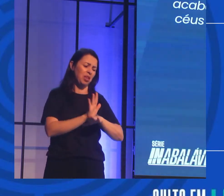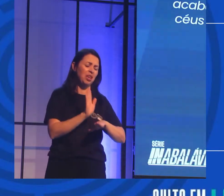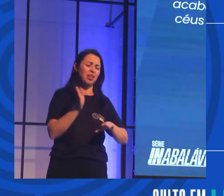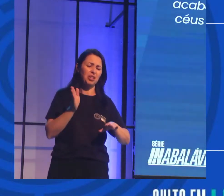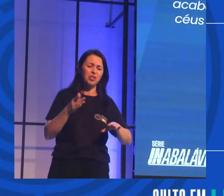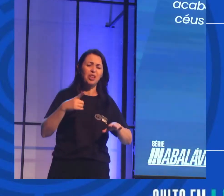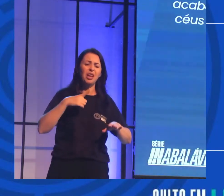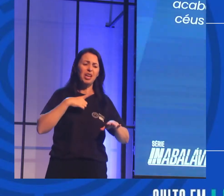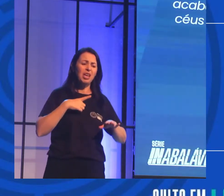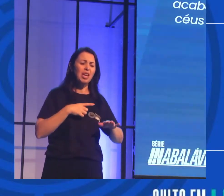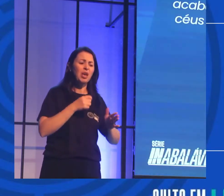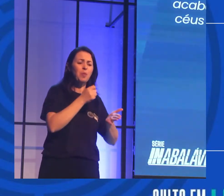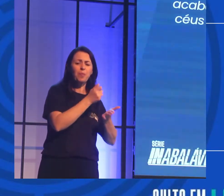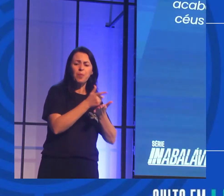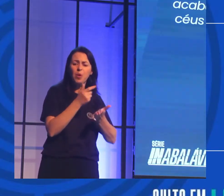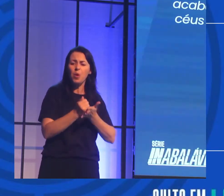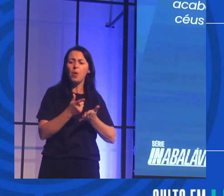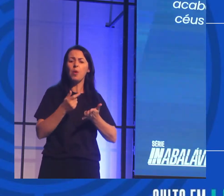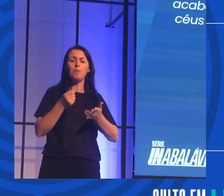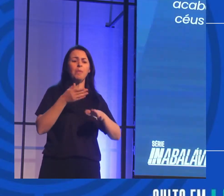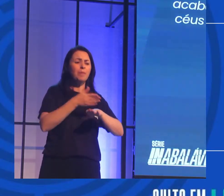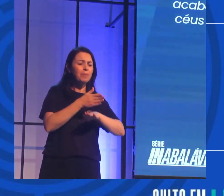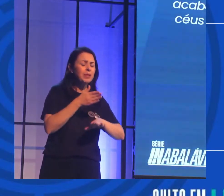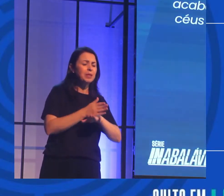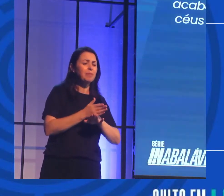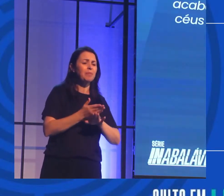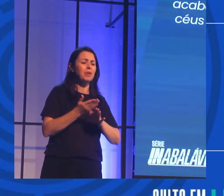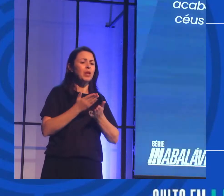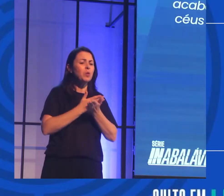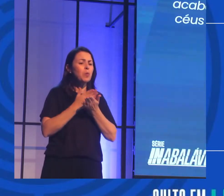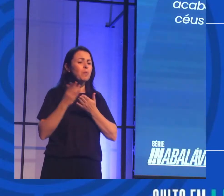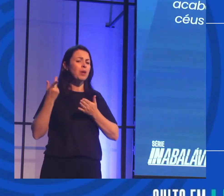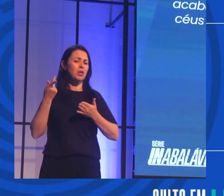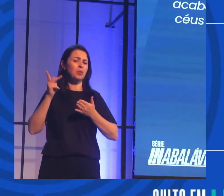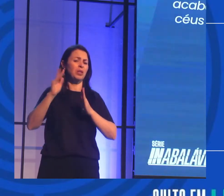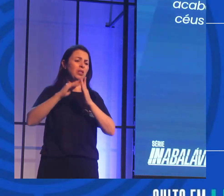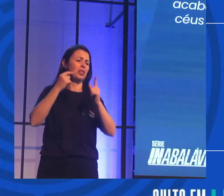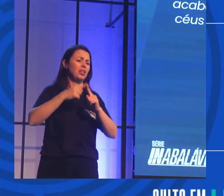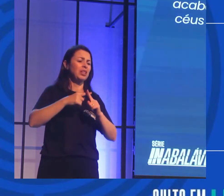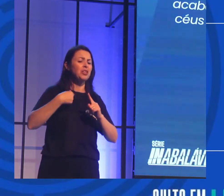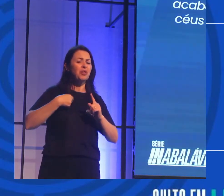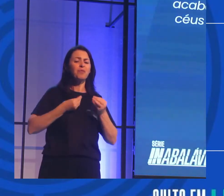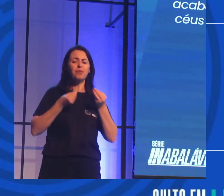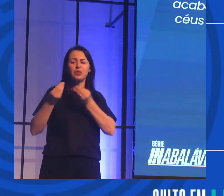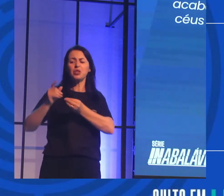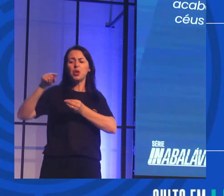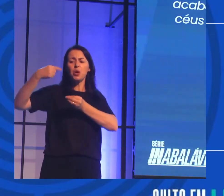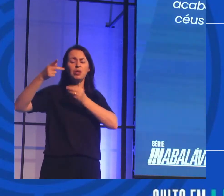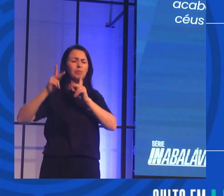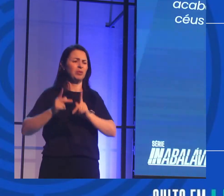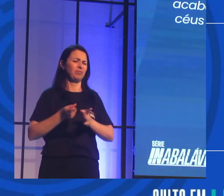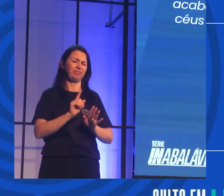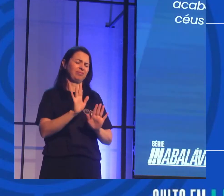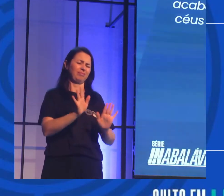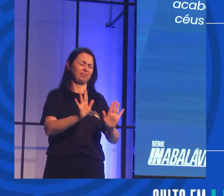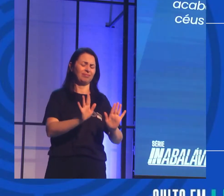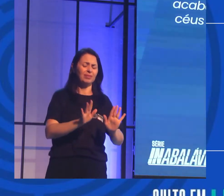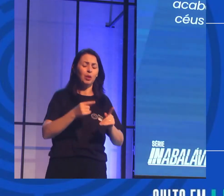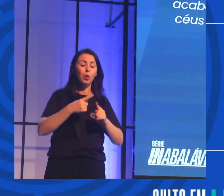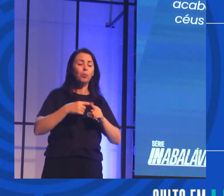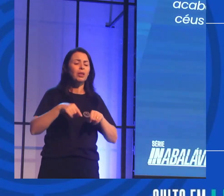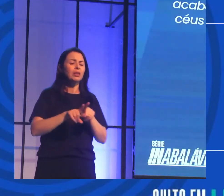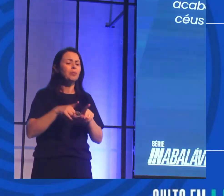a compra de tantos terrenos, lá no início da história da igreja, eu vou deixar para outros. Que conversa! Mas eu já servi num